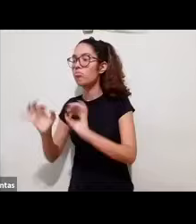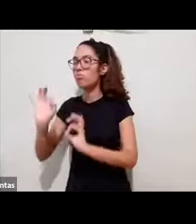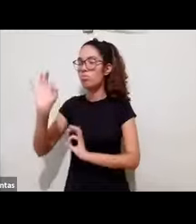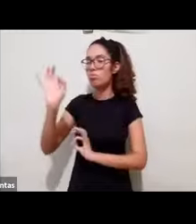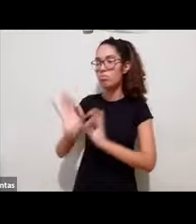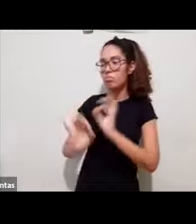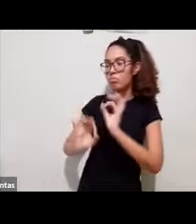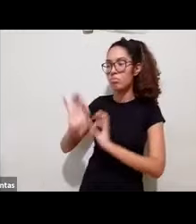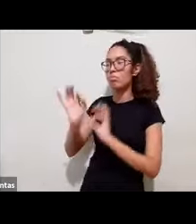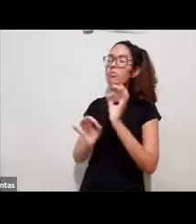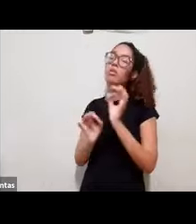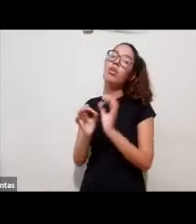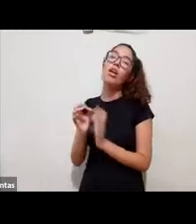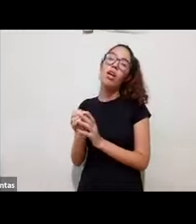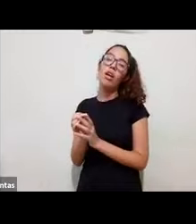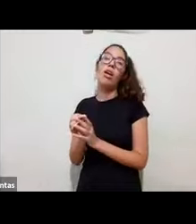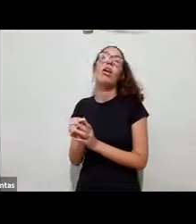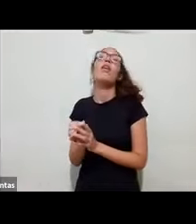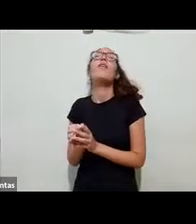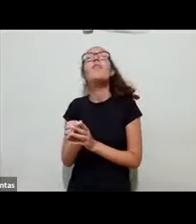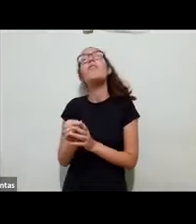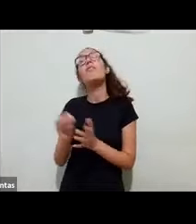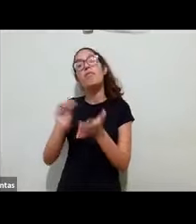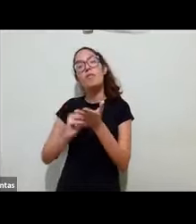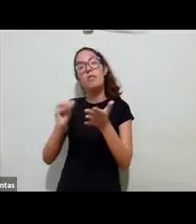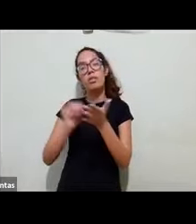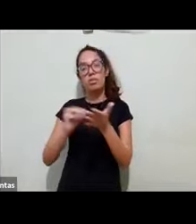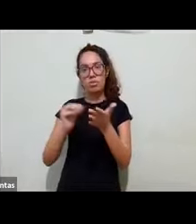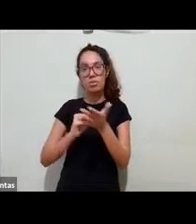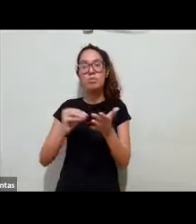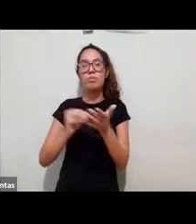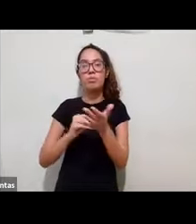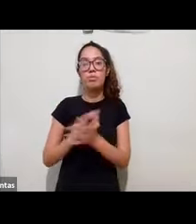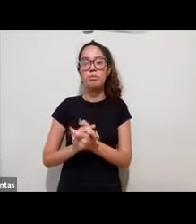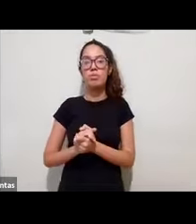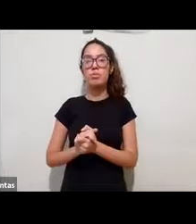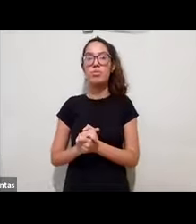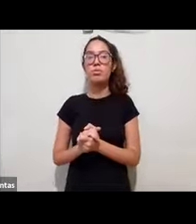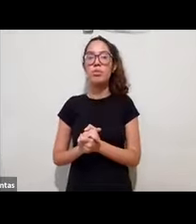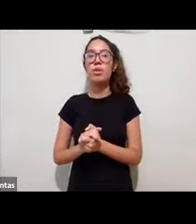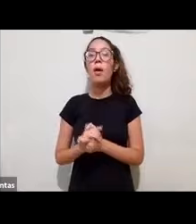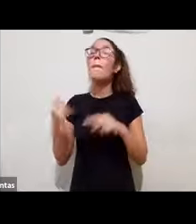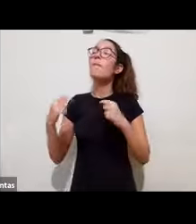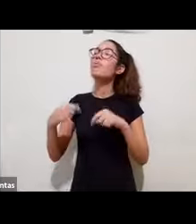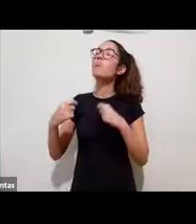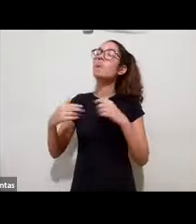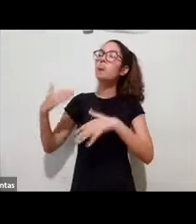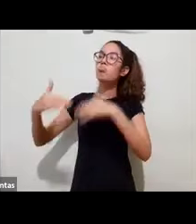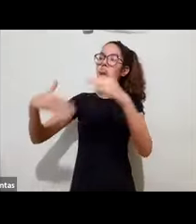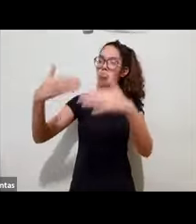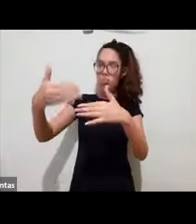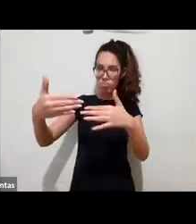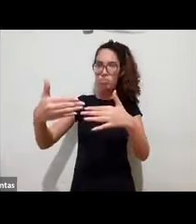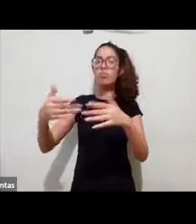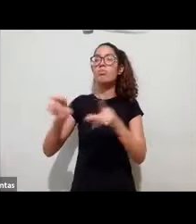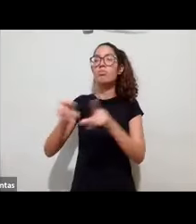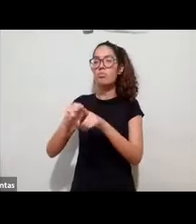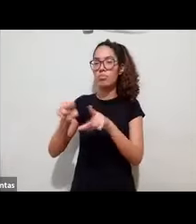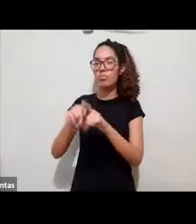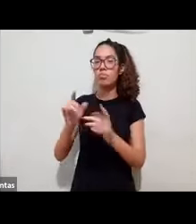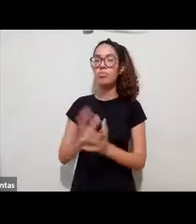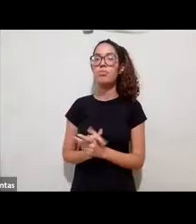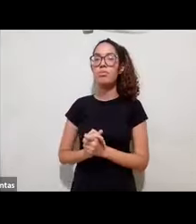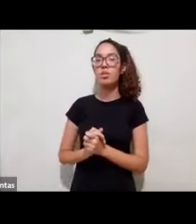né, um trabalho feito no território, para que a gente possa avançar, né, no sentido de a saúde como